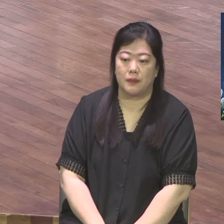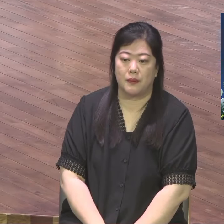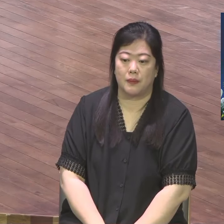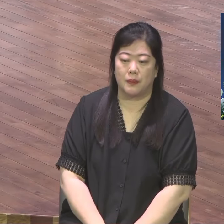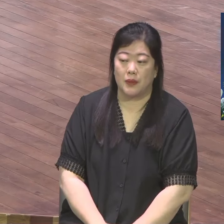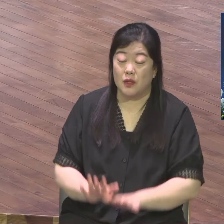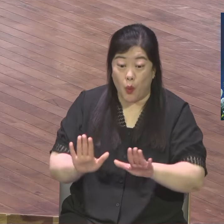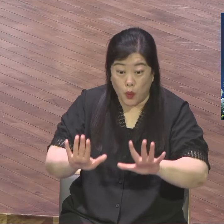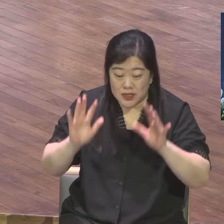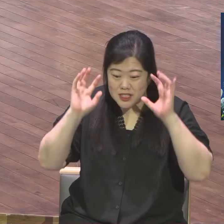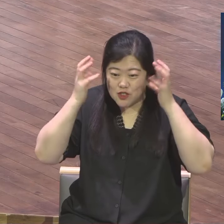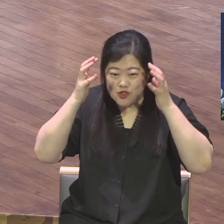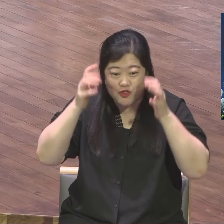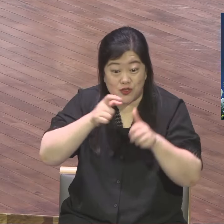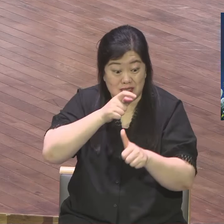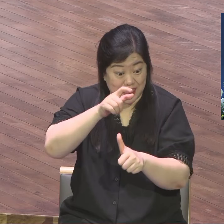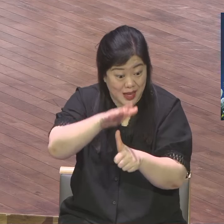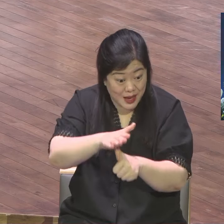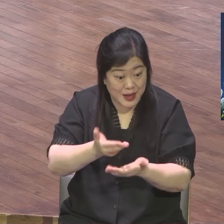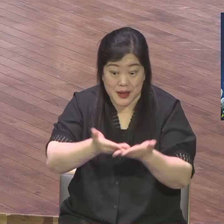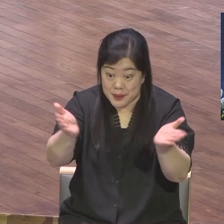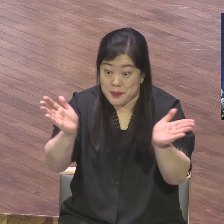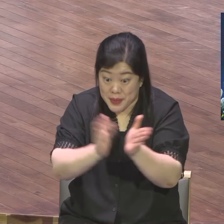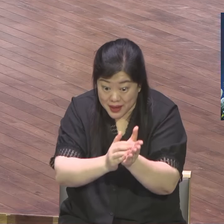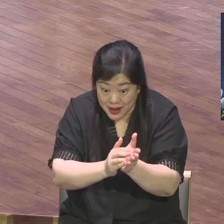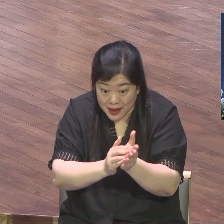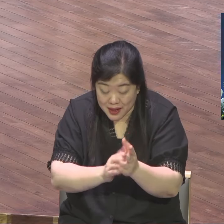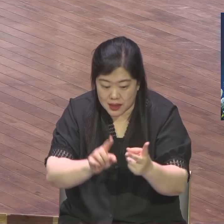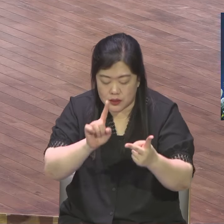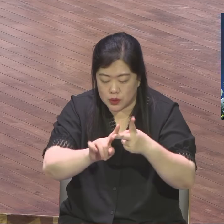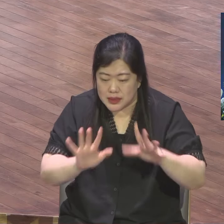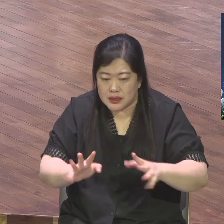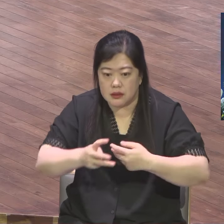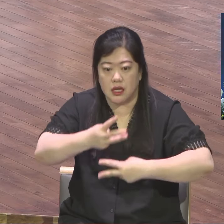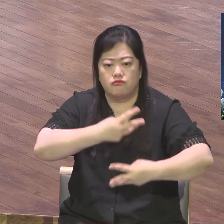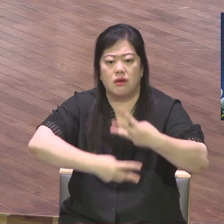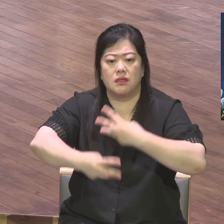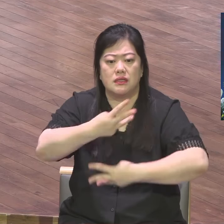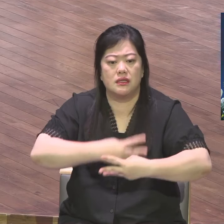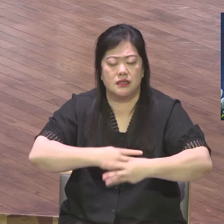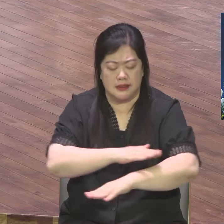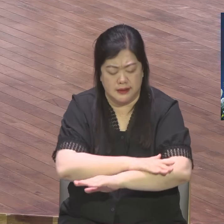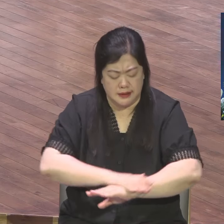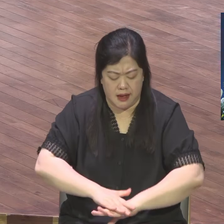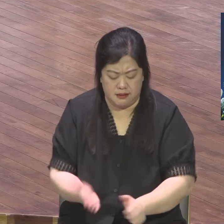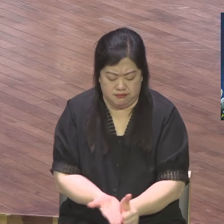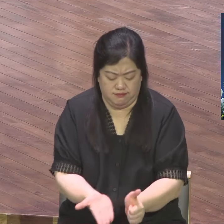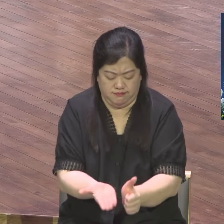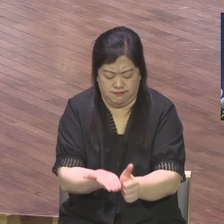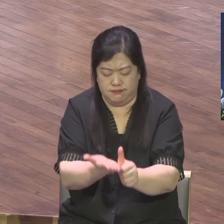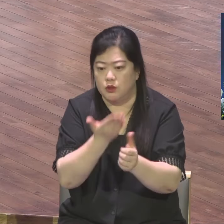렘넌트 유언에서는 철저히 언약 심어줘야 돼. 안 그러면 못 살아나면 다 무너집니다.